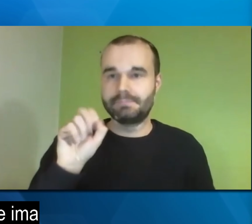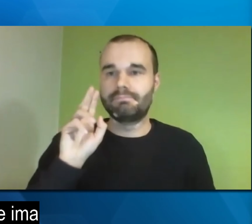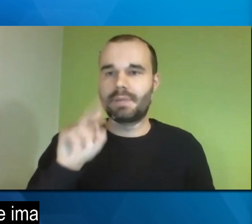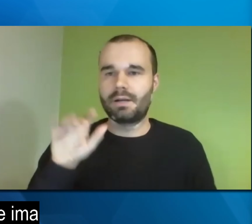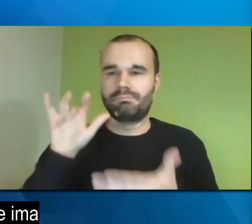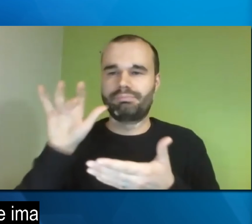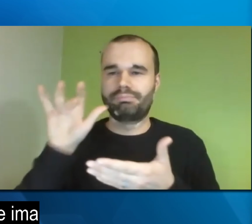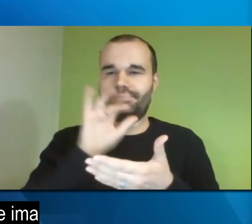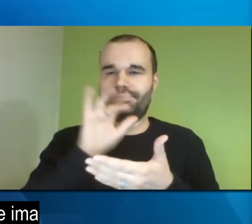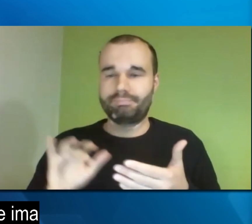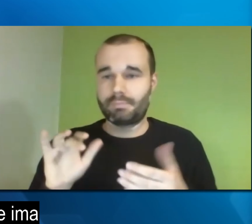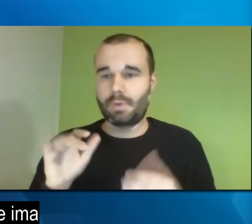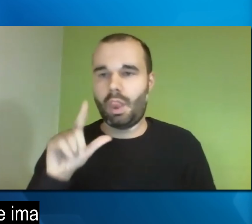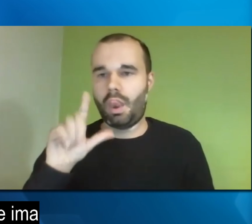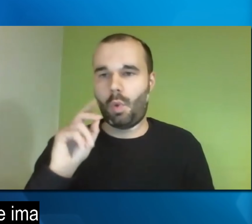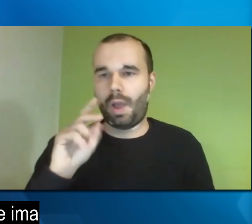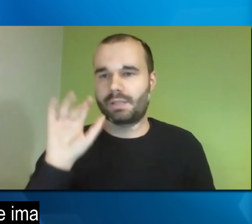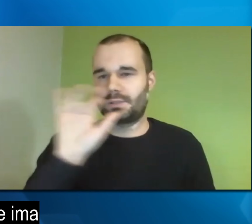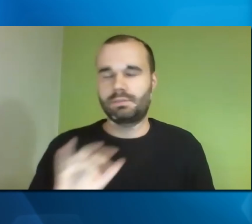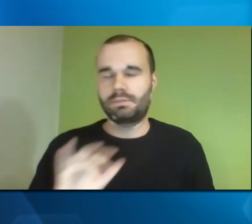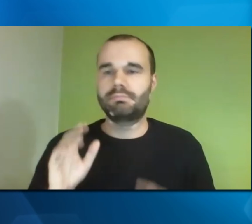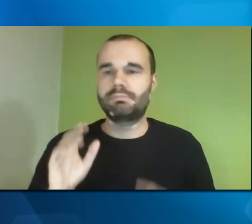HFS podjetje ima kar nekaj lokacij,